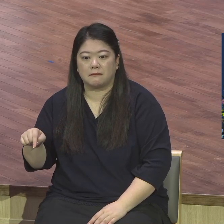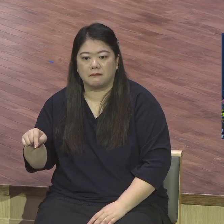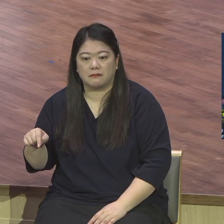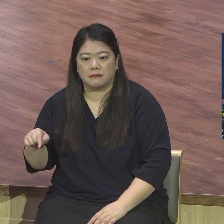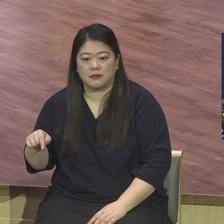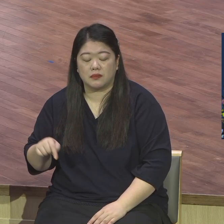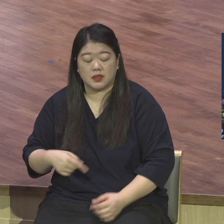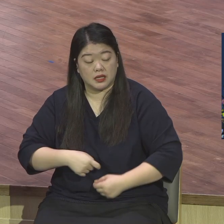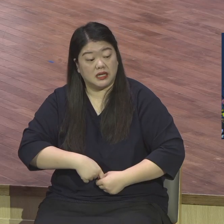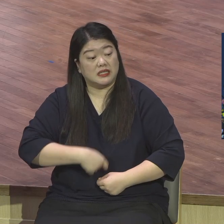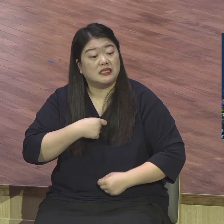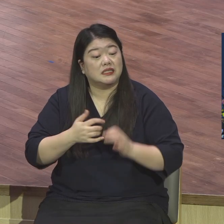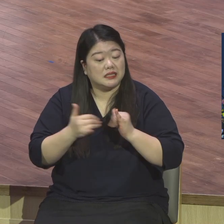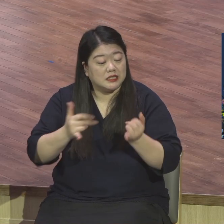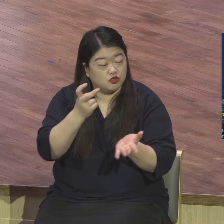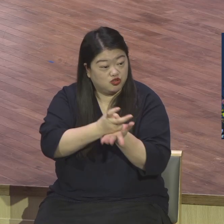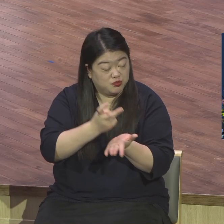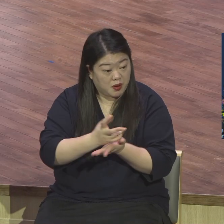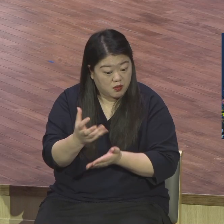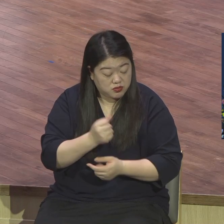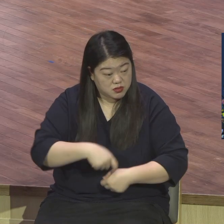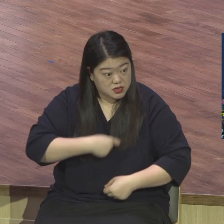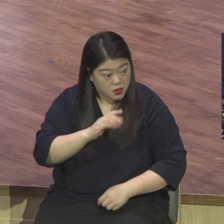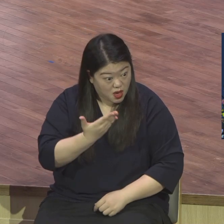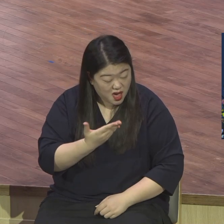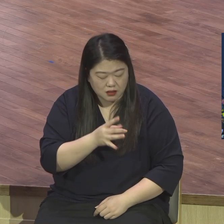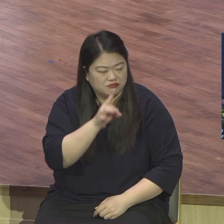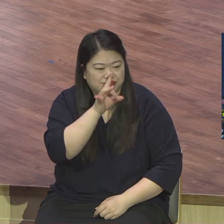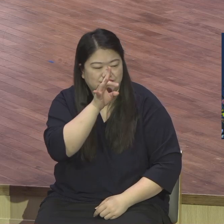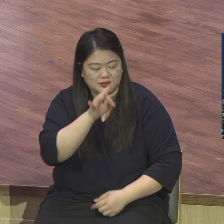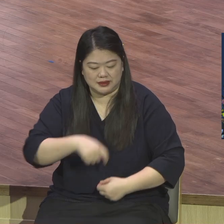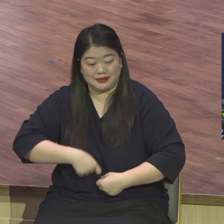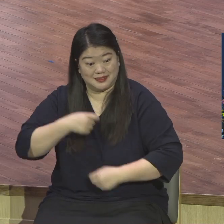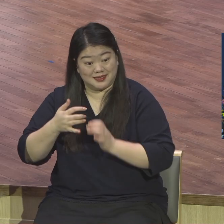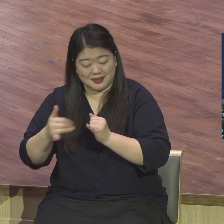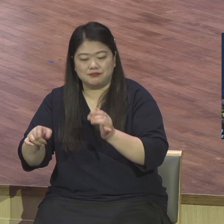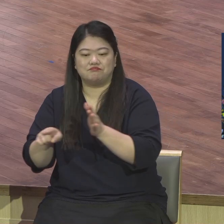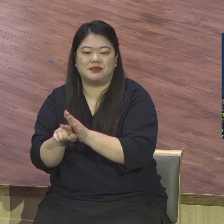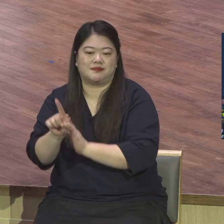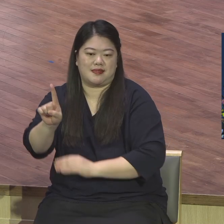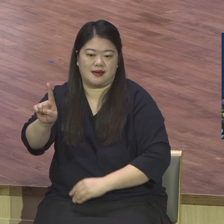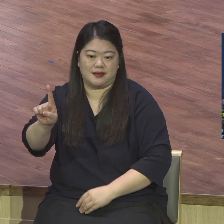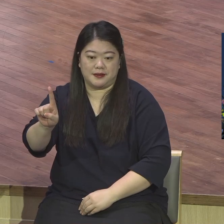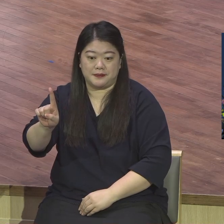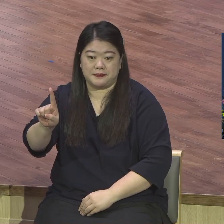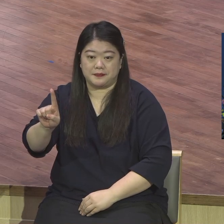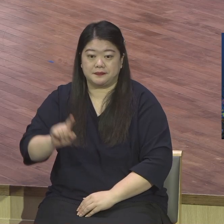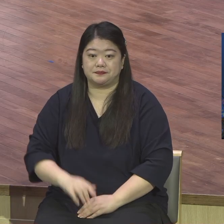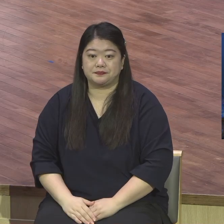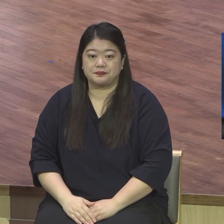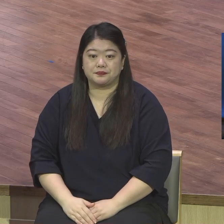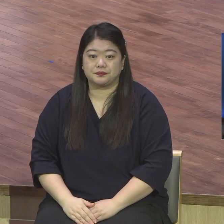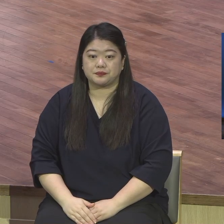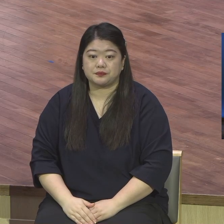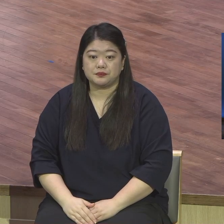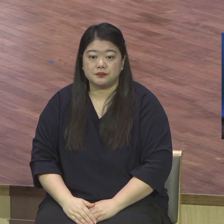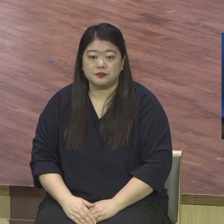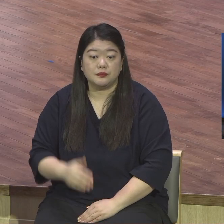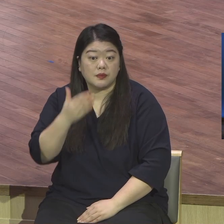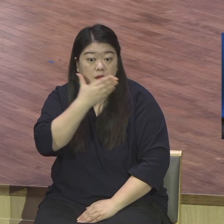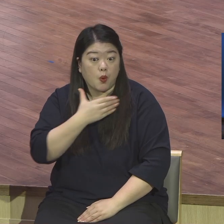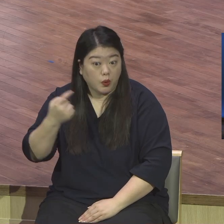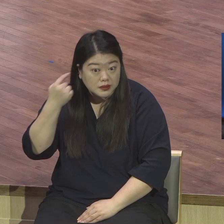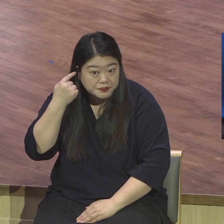살리라. 믿음으로. 로마서 1장 17절에 구체적으로 사실 밝혀있죠. 복음에는 하나님의